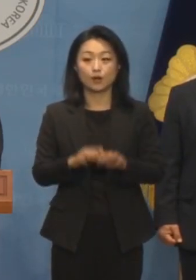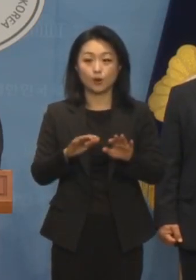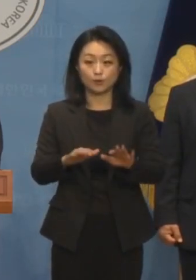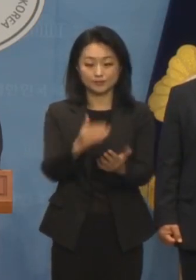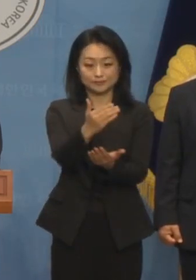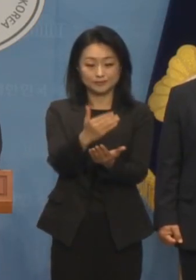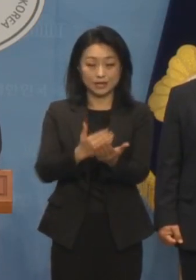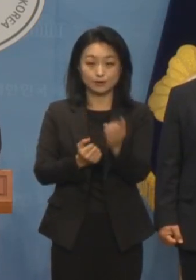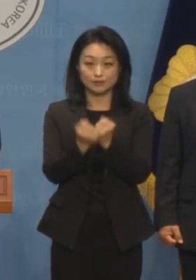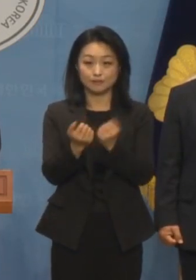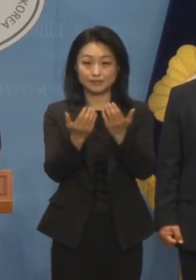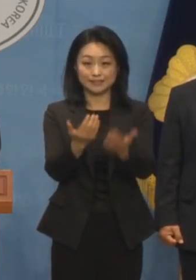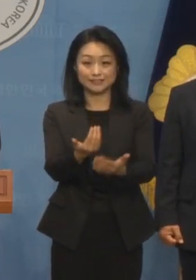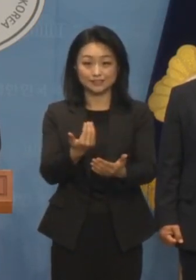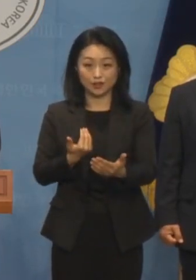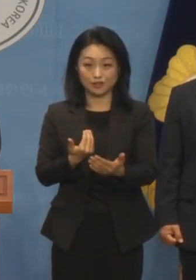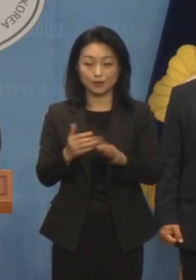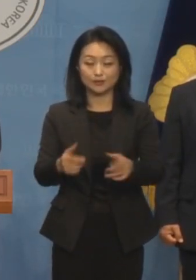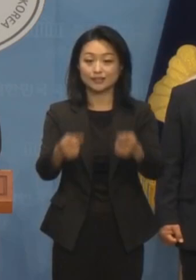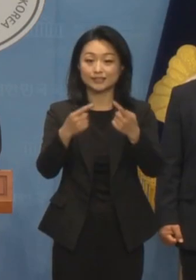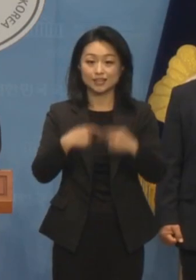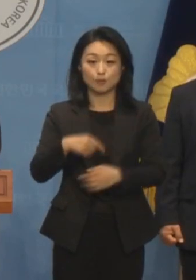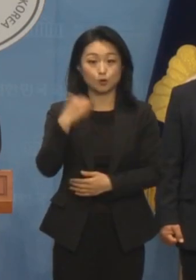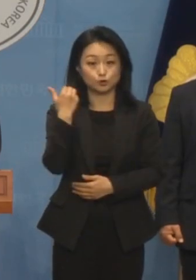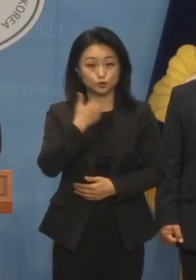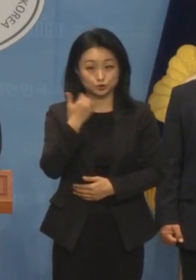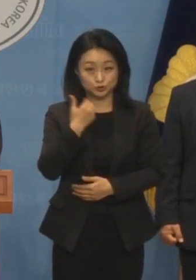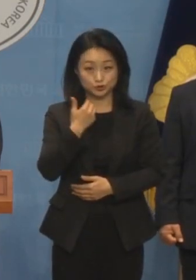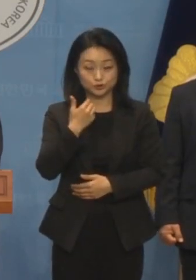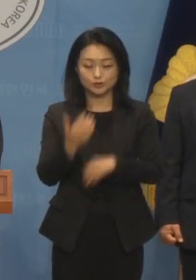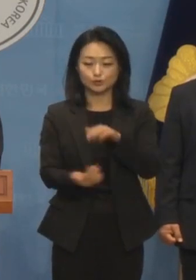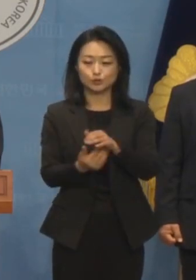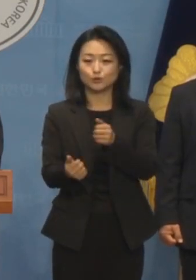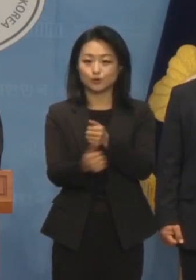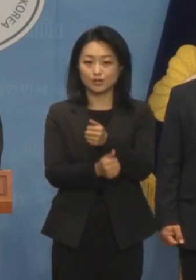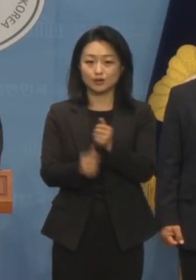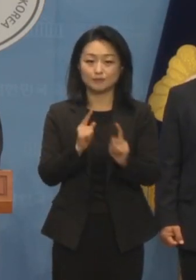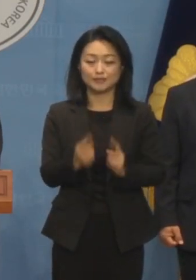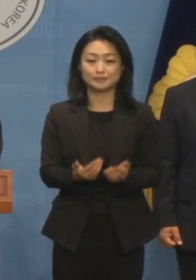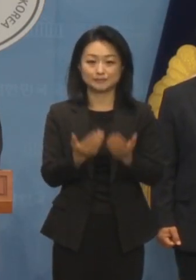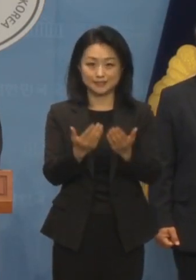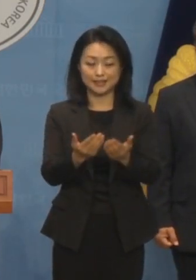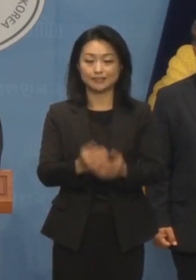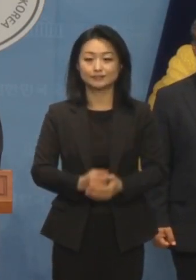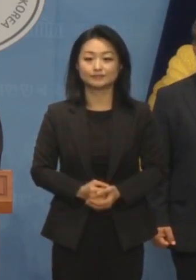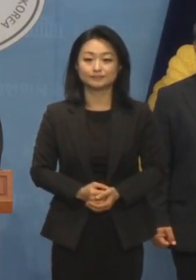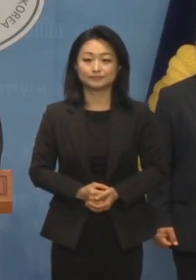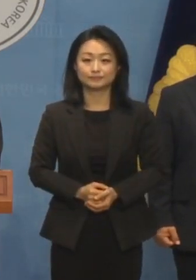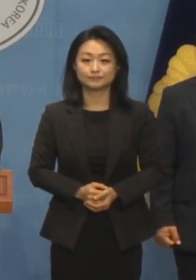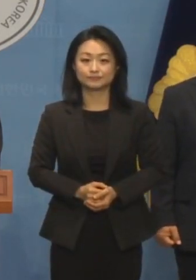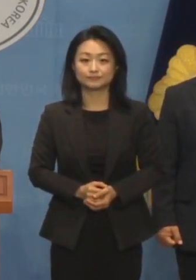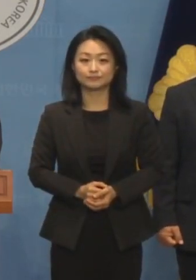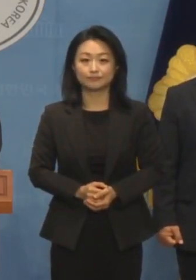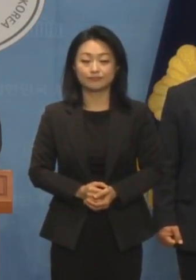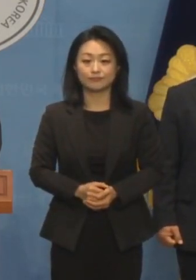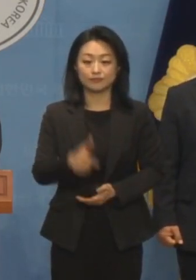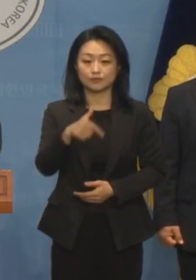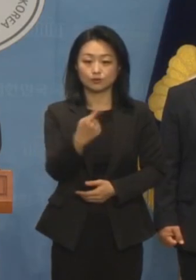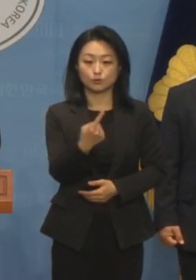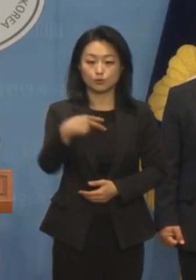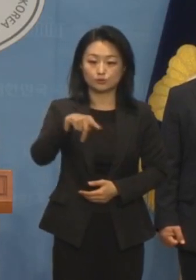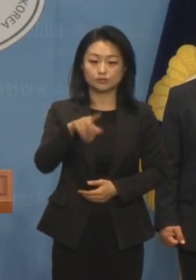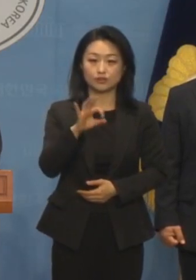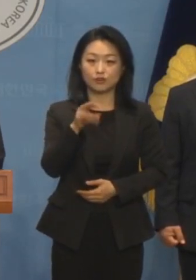앞서 오늘 이 자리에 함께하신 기본소득당 최고위원들을 소개해드리겠습니다. 먼저 노서영